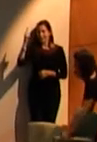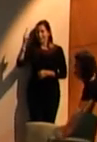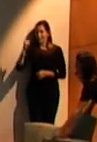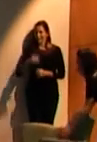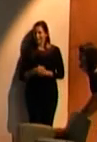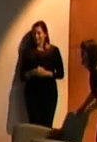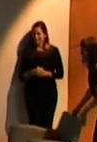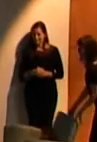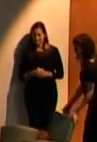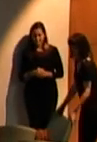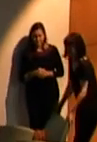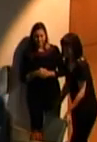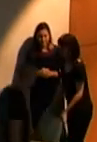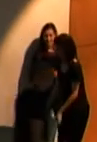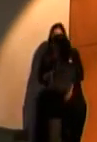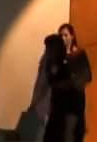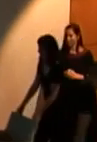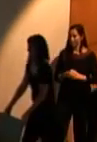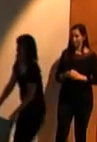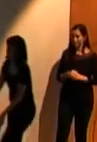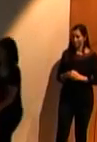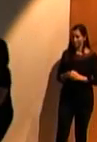On peut te passer le micro tout à l'heure, si tu veux.